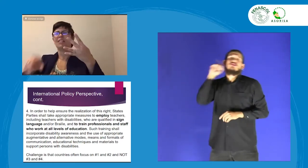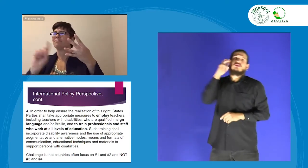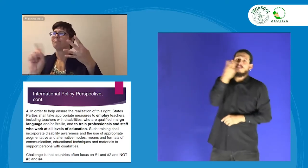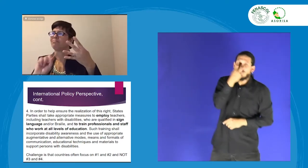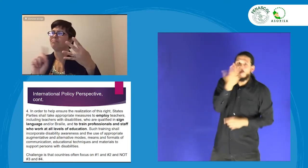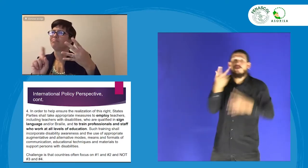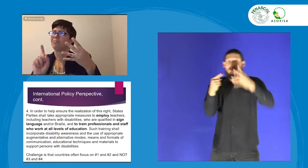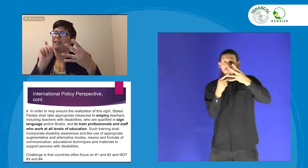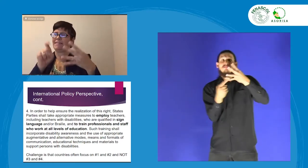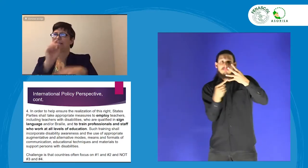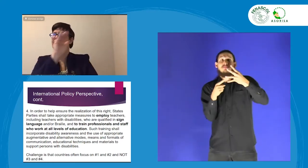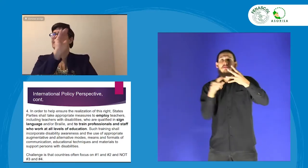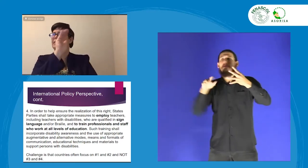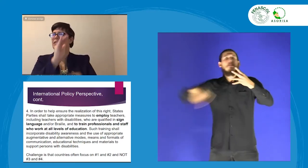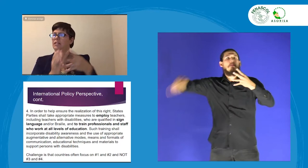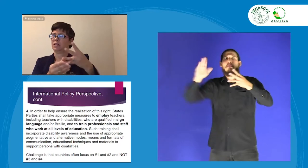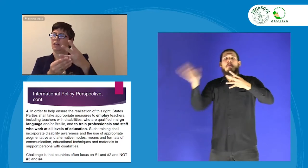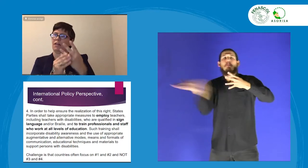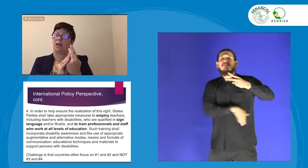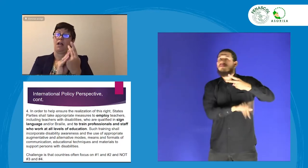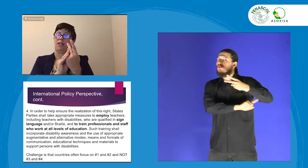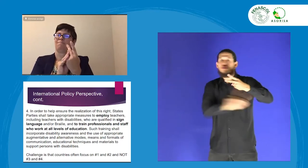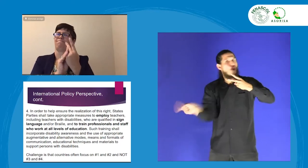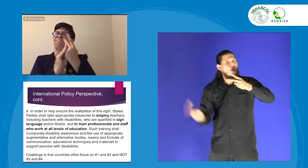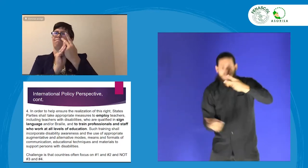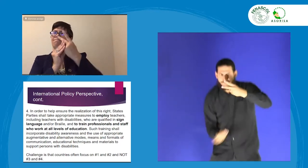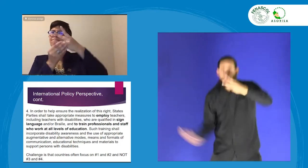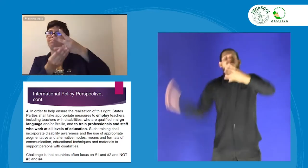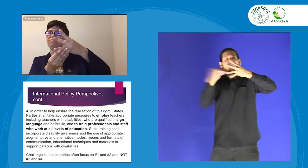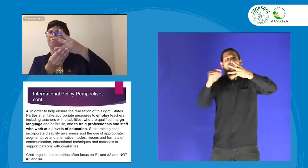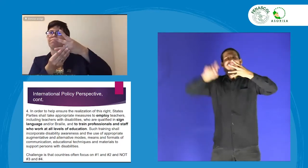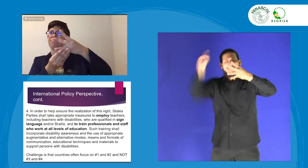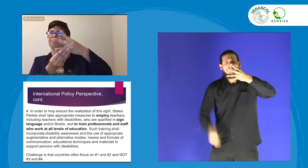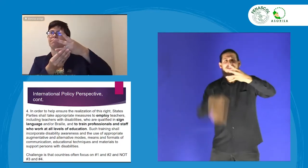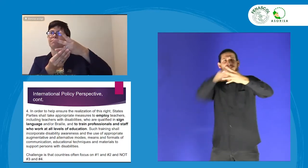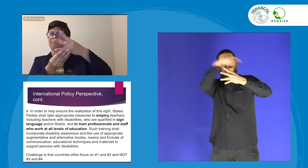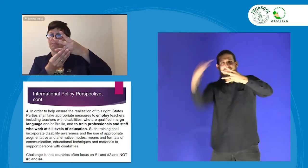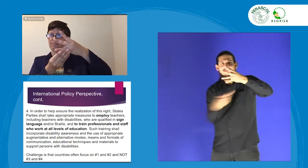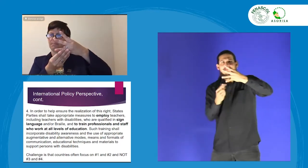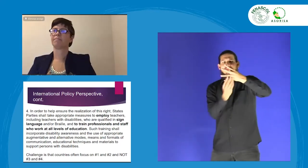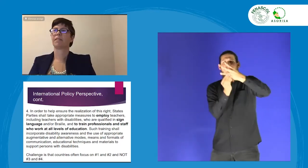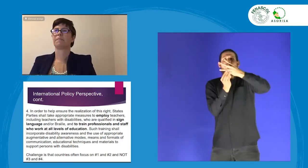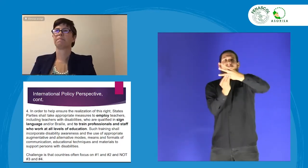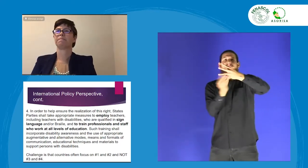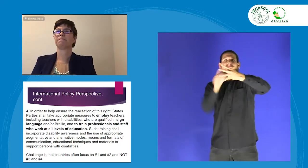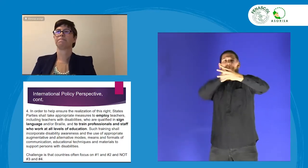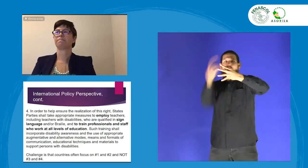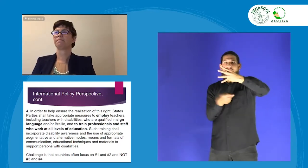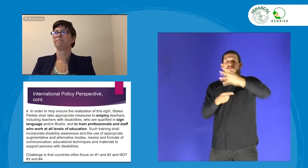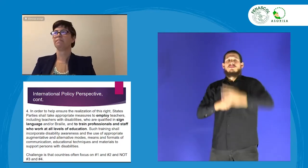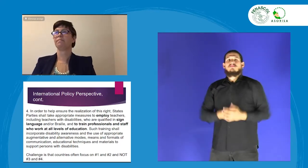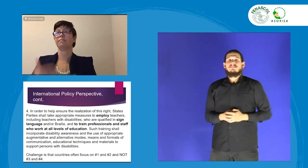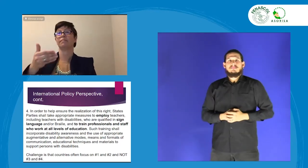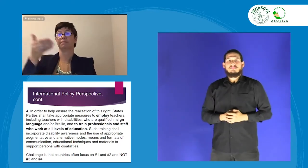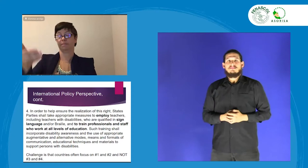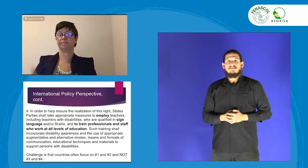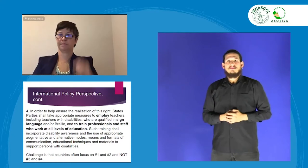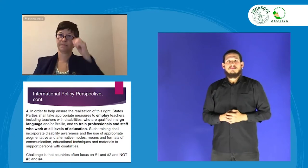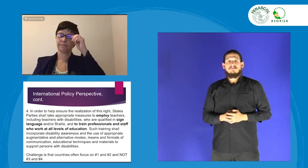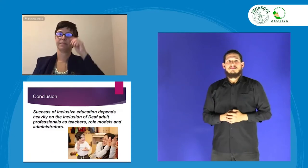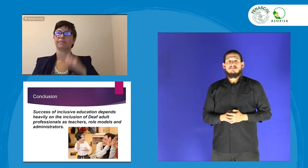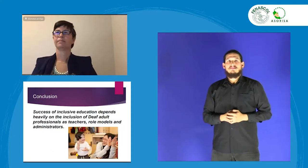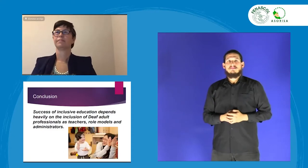personas sordas, sordociegas, ciegas, y que se muestre esto para que pues también se trabaje.